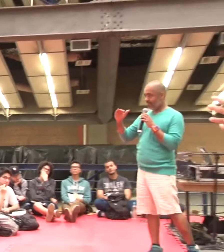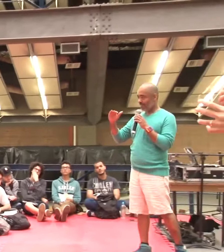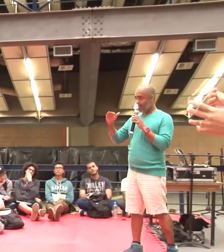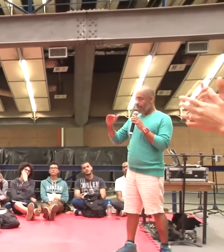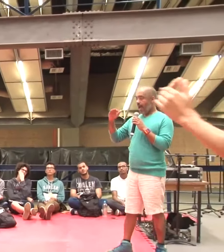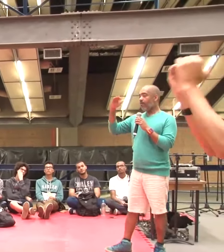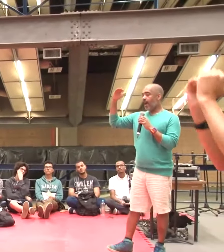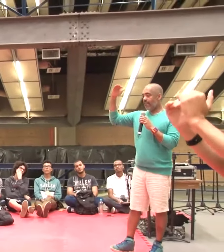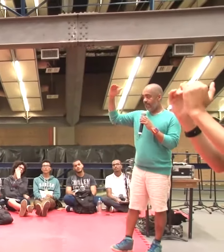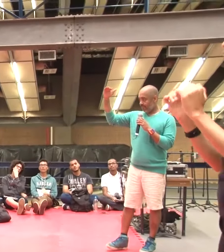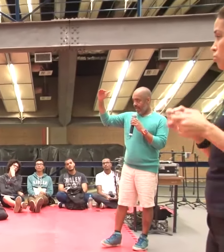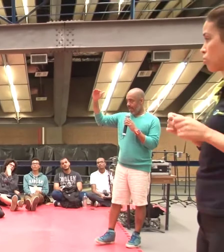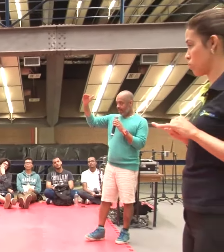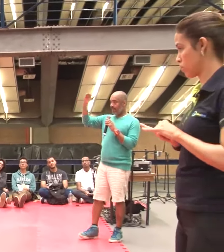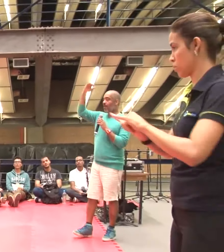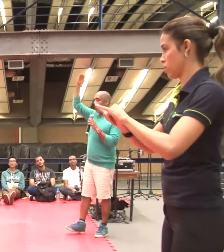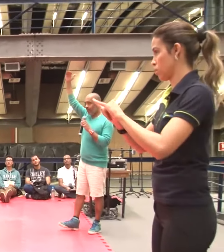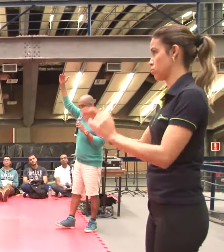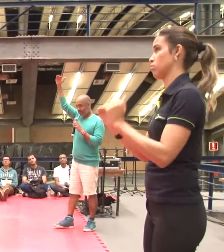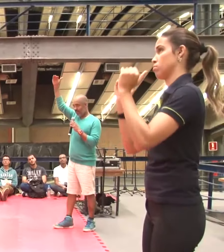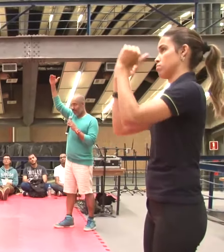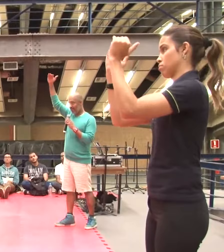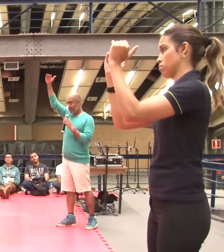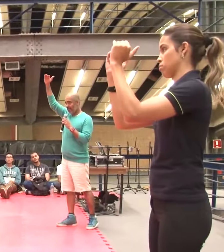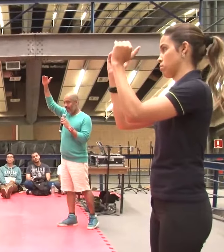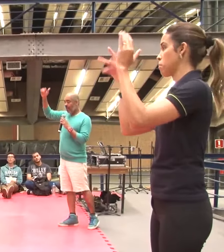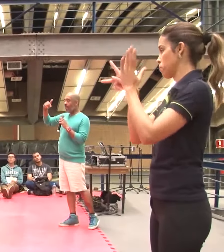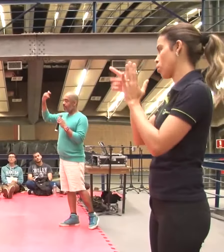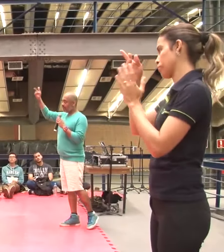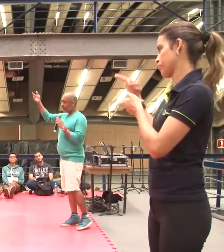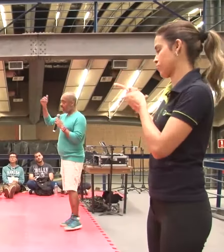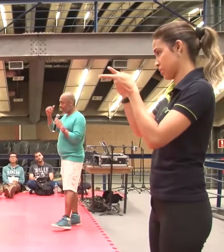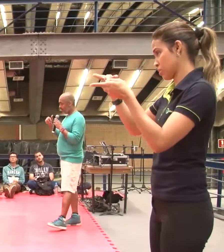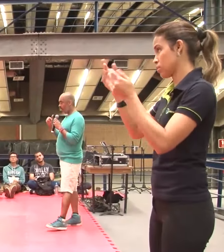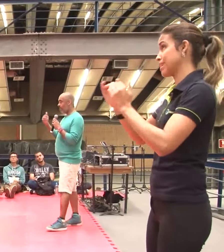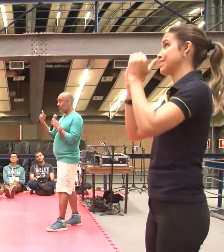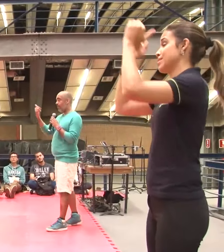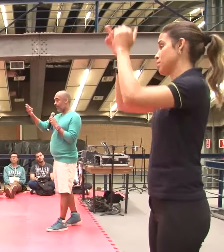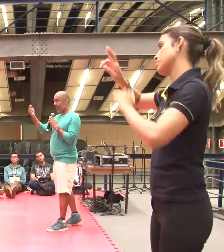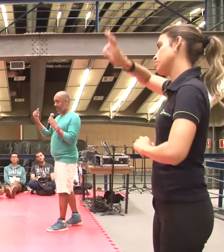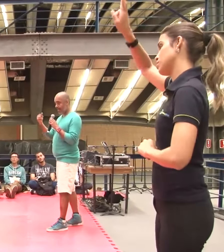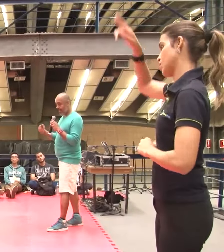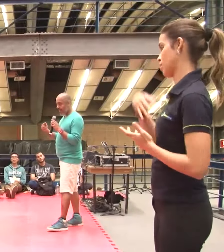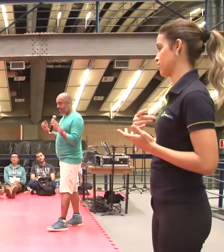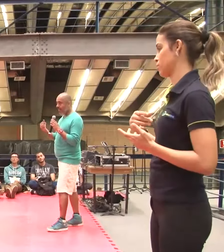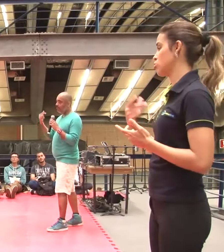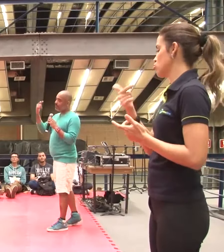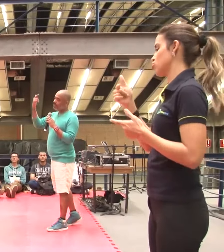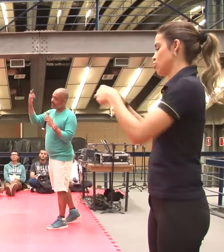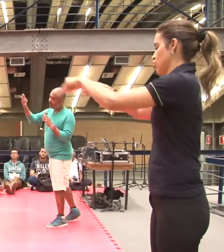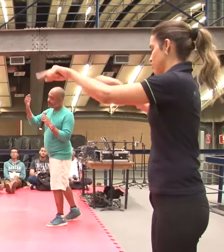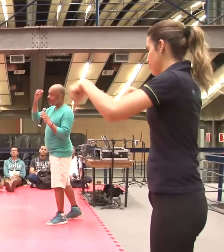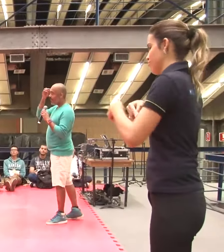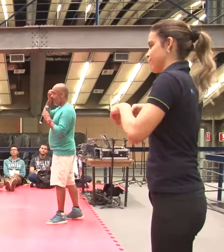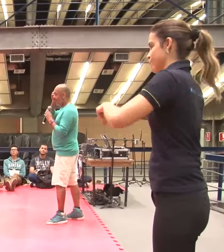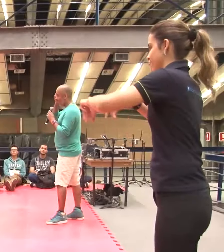loja, alugava um andar e morava no outro. Como ele tinha um terreno que ele não podia plantar, que ele não